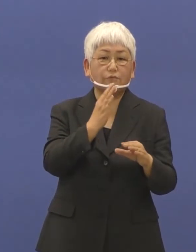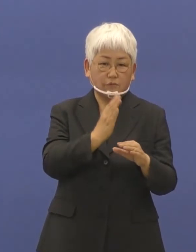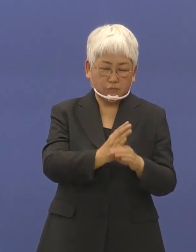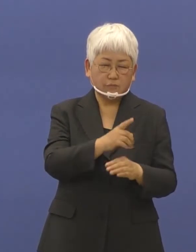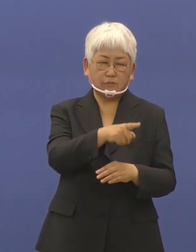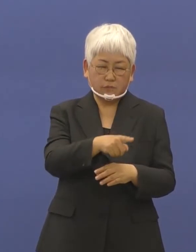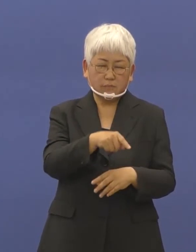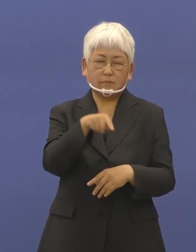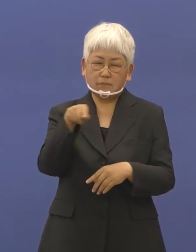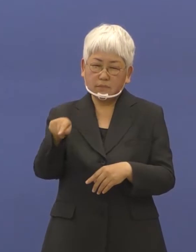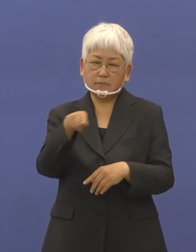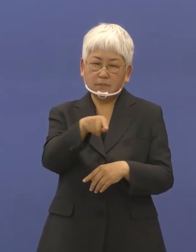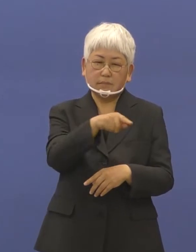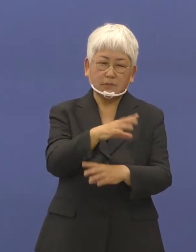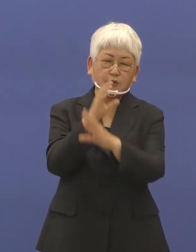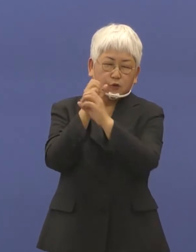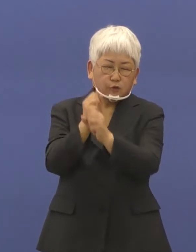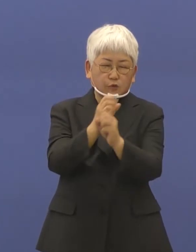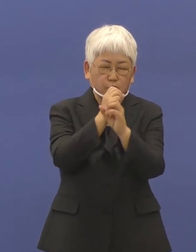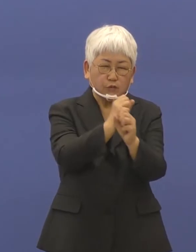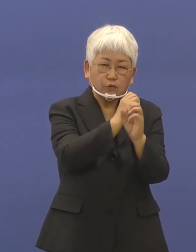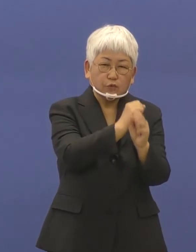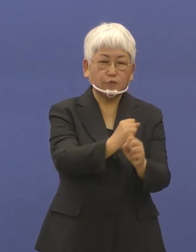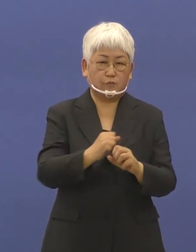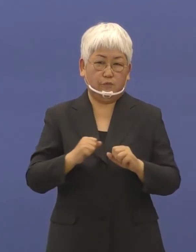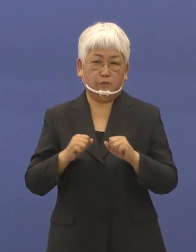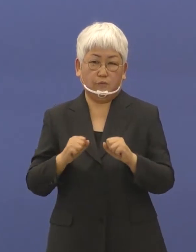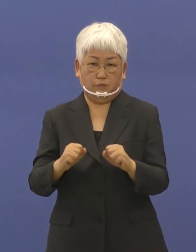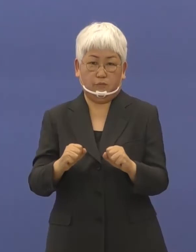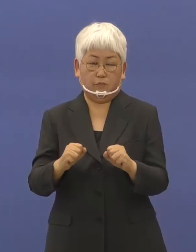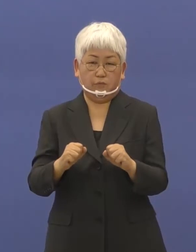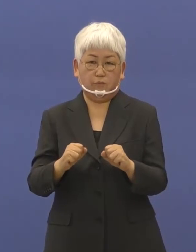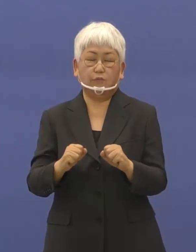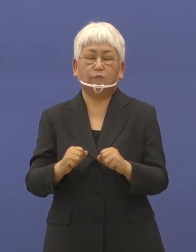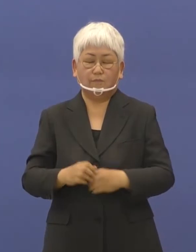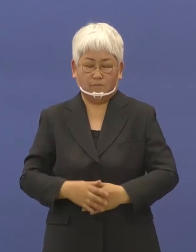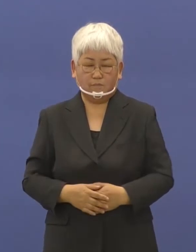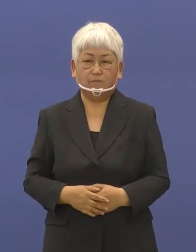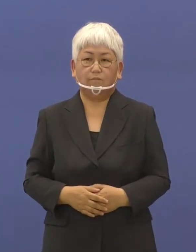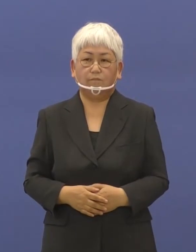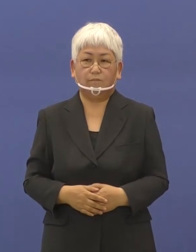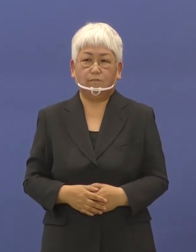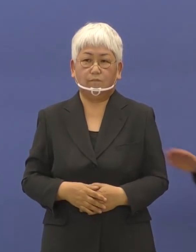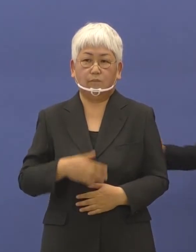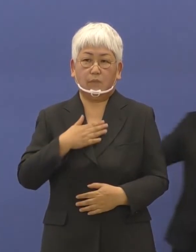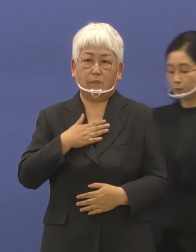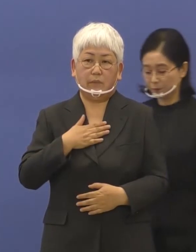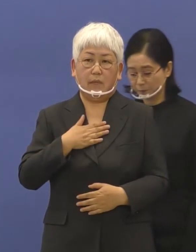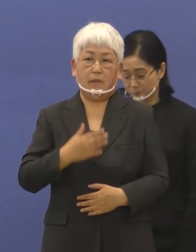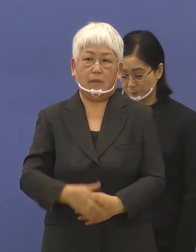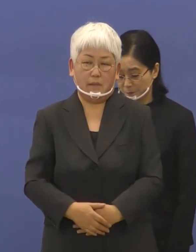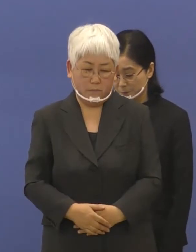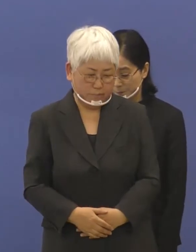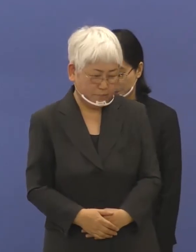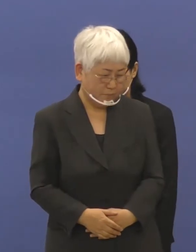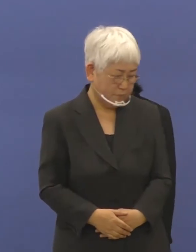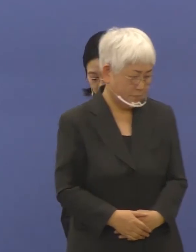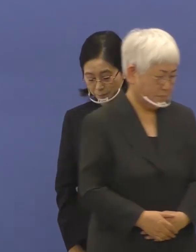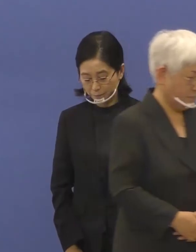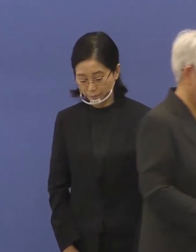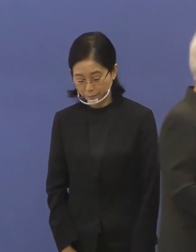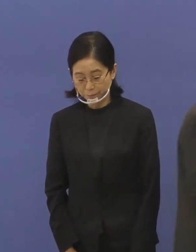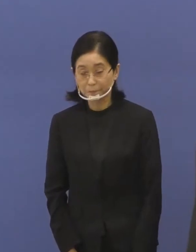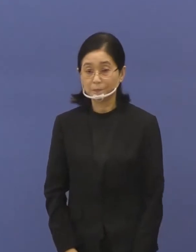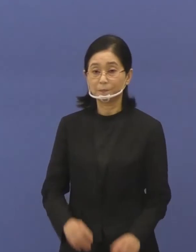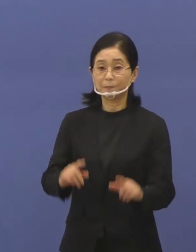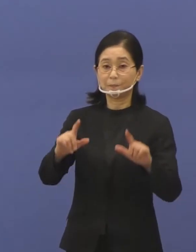してやっていきたいという、そういう思いで今やっているところです。 ありました。ということは あくまで今現在